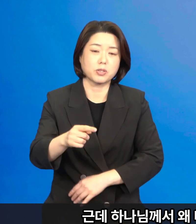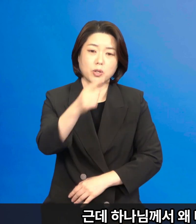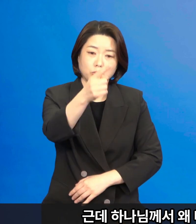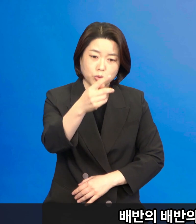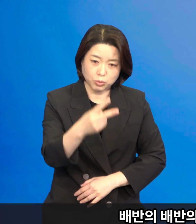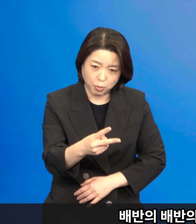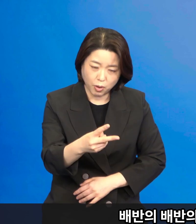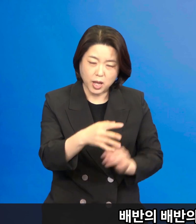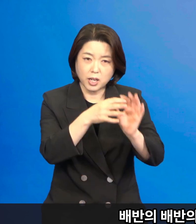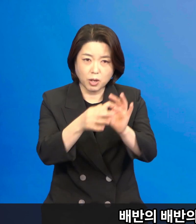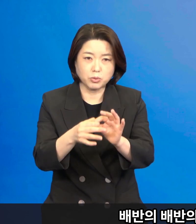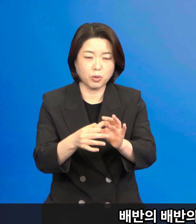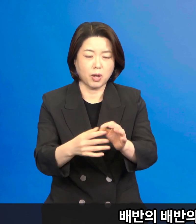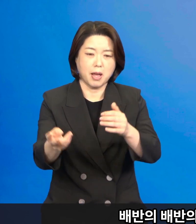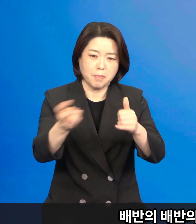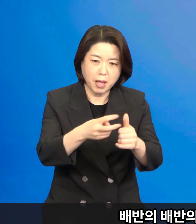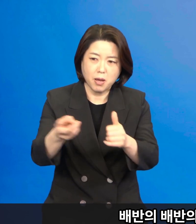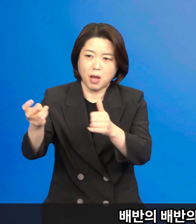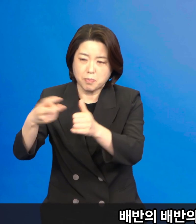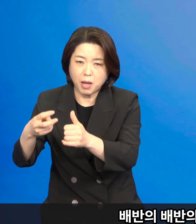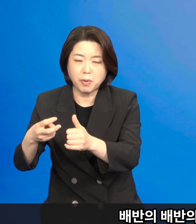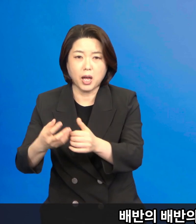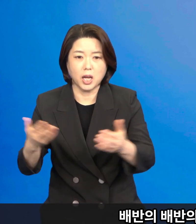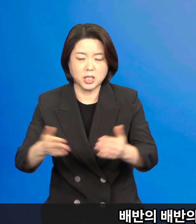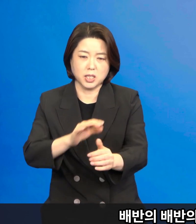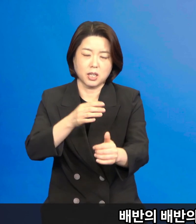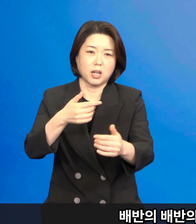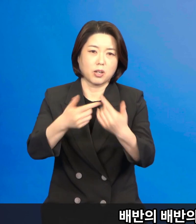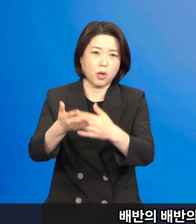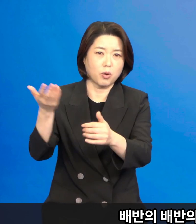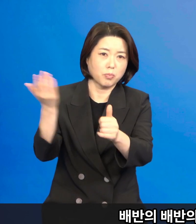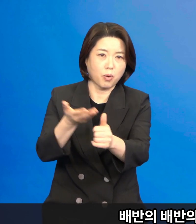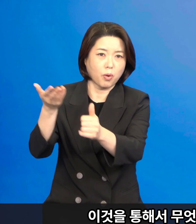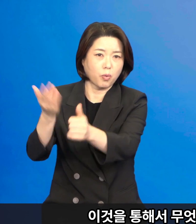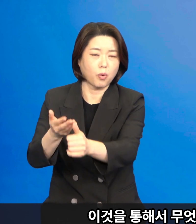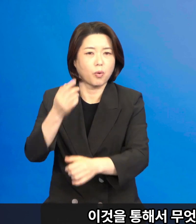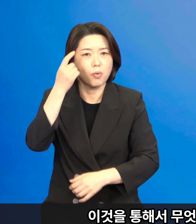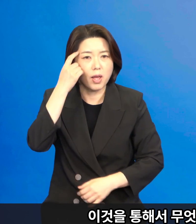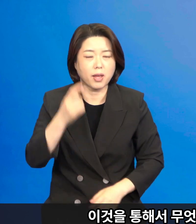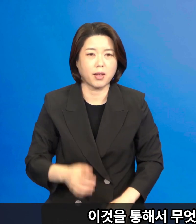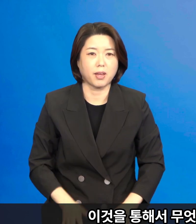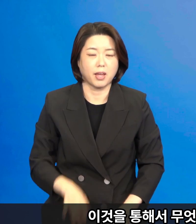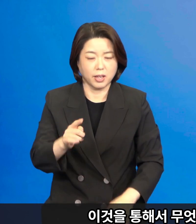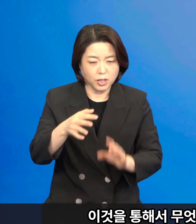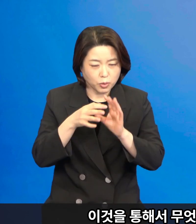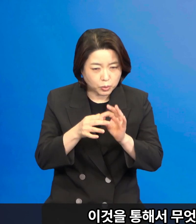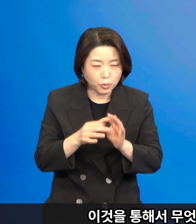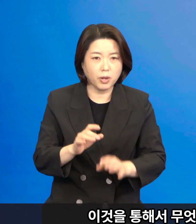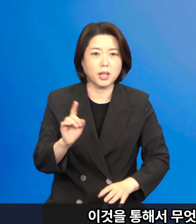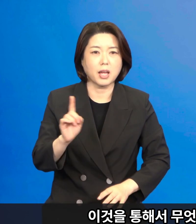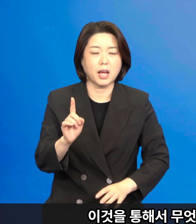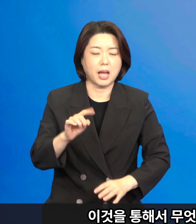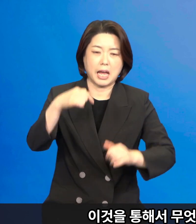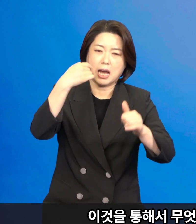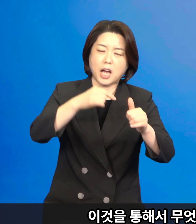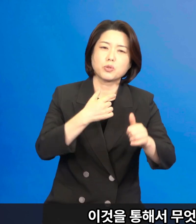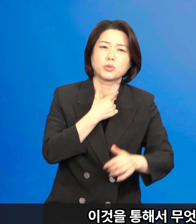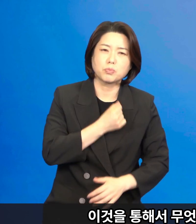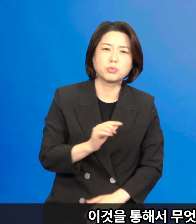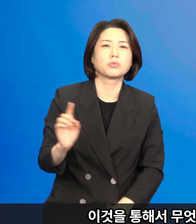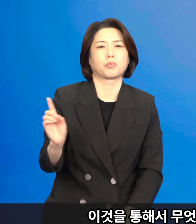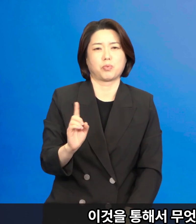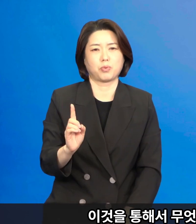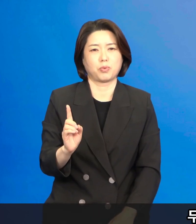연속이나 배반의 사건을 겪게 하셨을까요? 이것을 통해서 무엇을 가르치려고 하시는